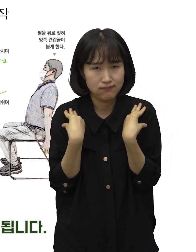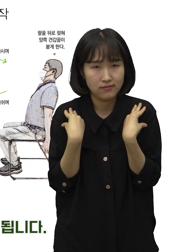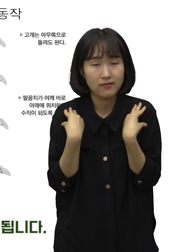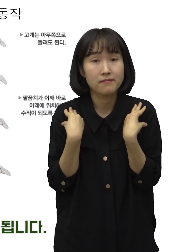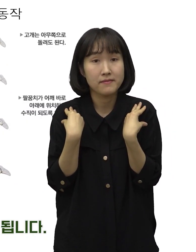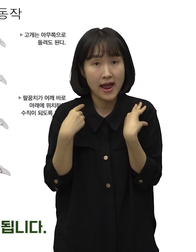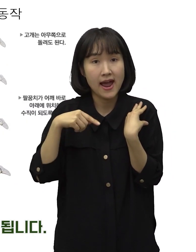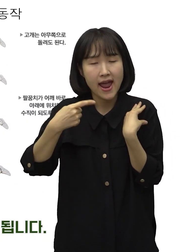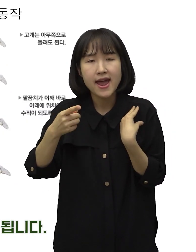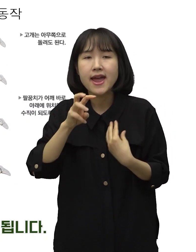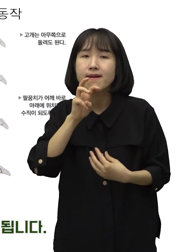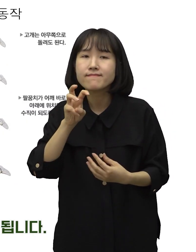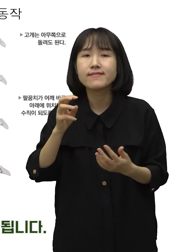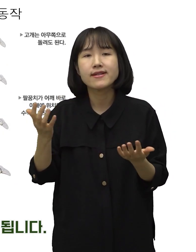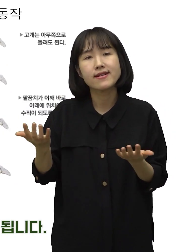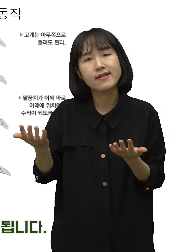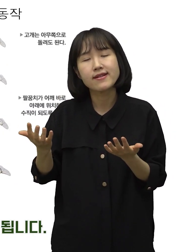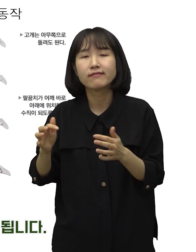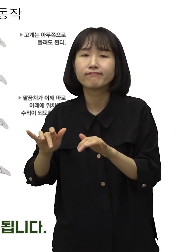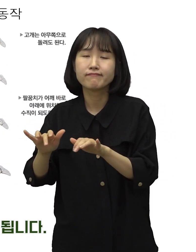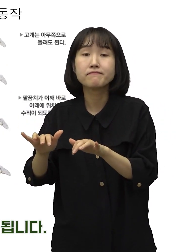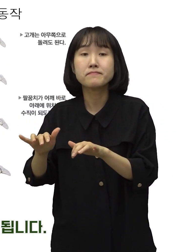됩니다.